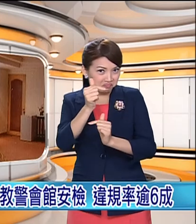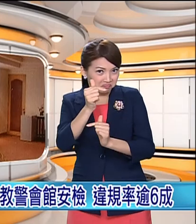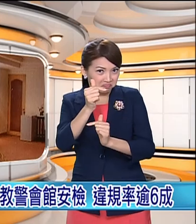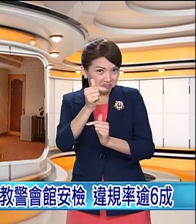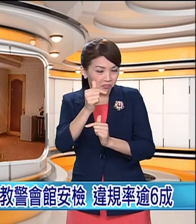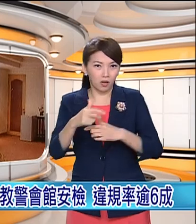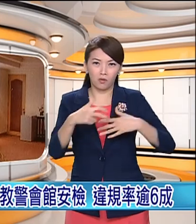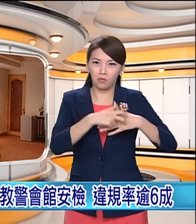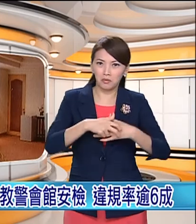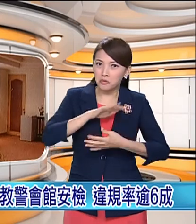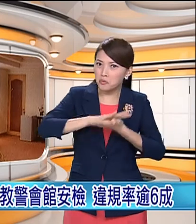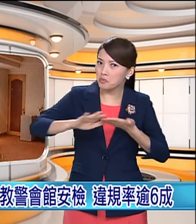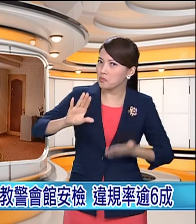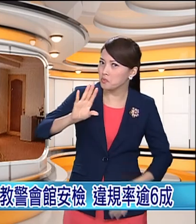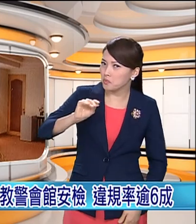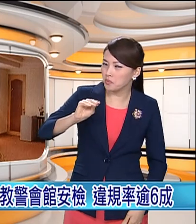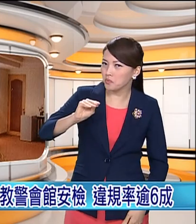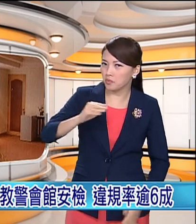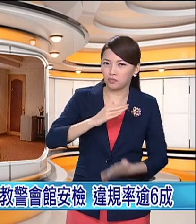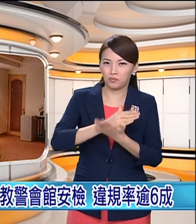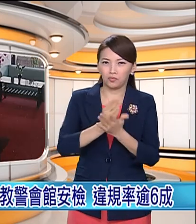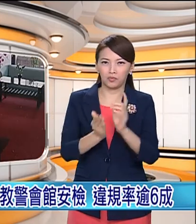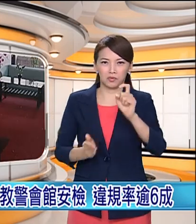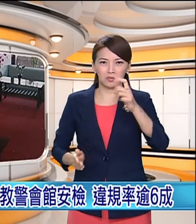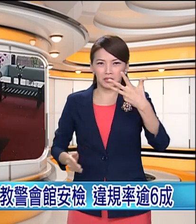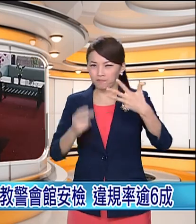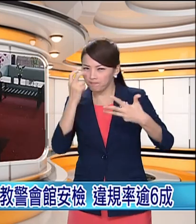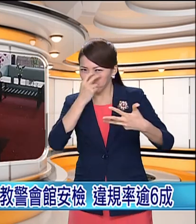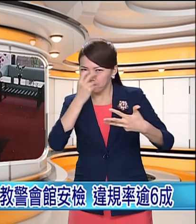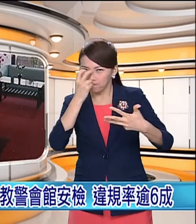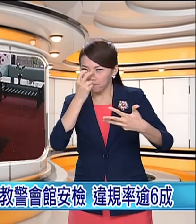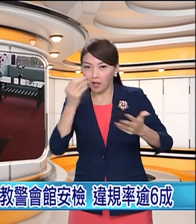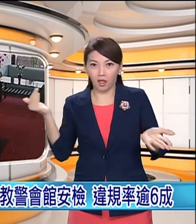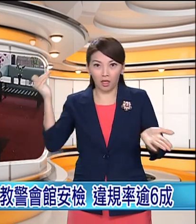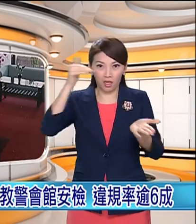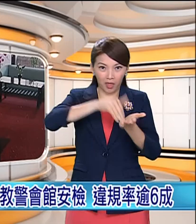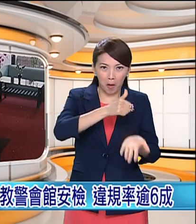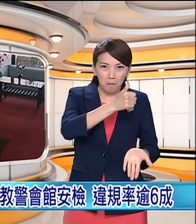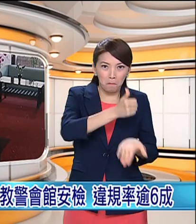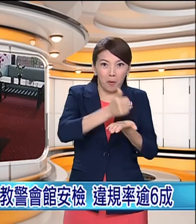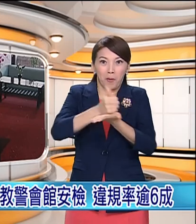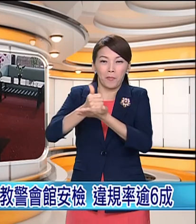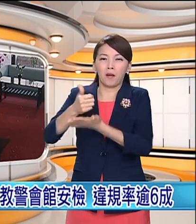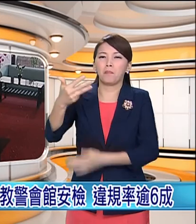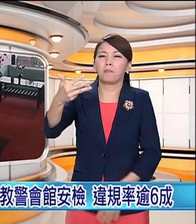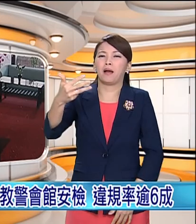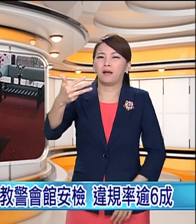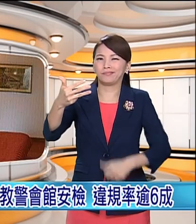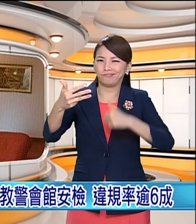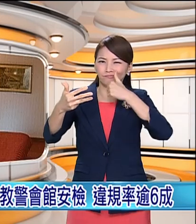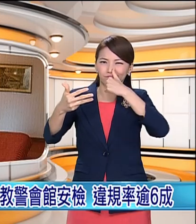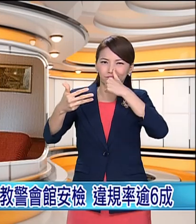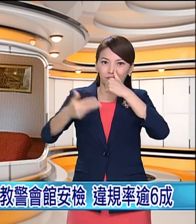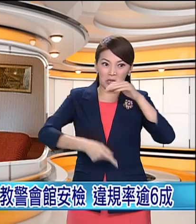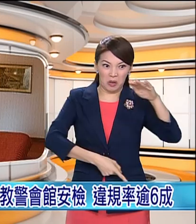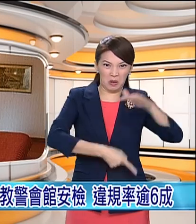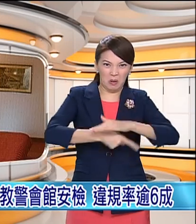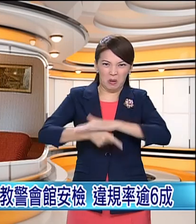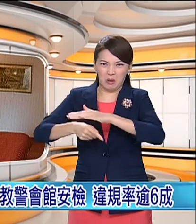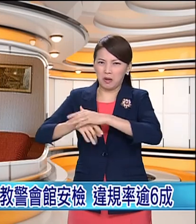卫生安全共18个项目来进行查核，结果只有8家是全部合格的，违